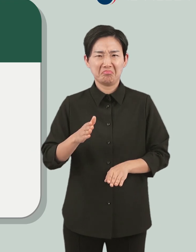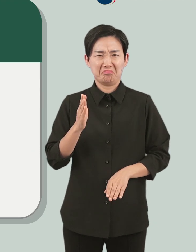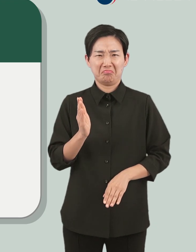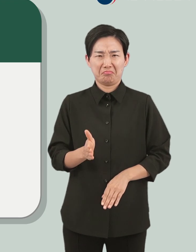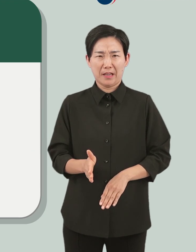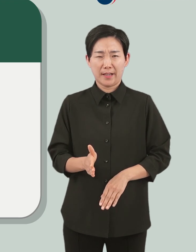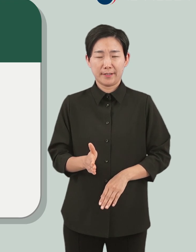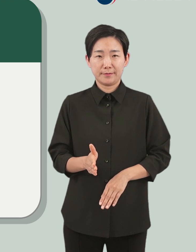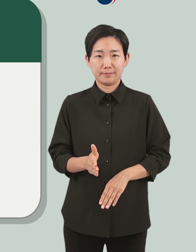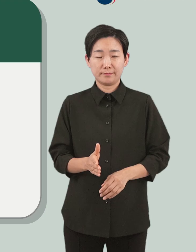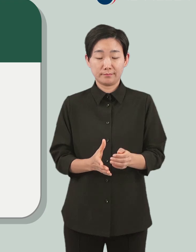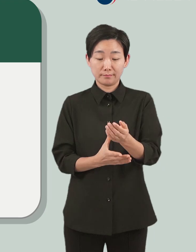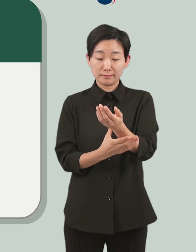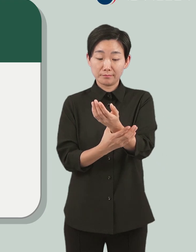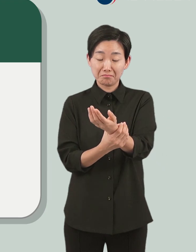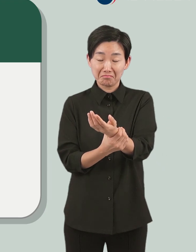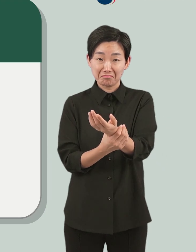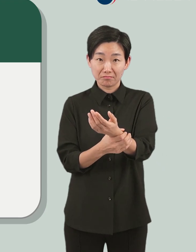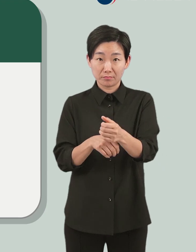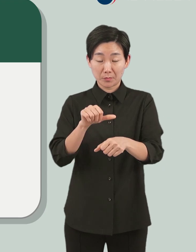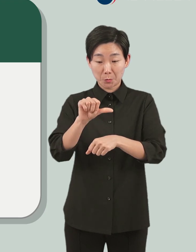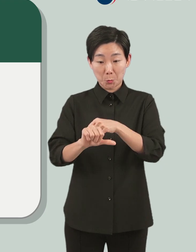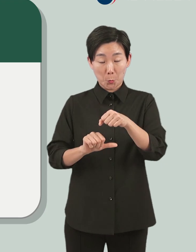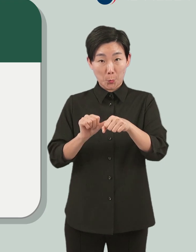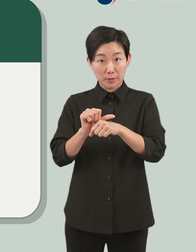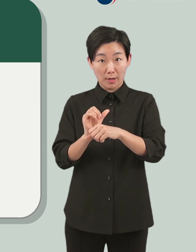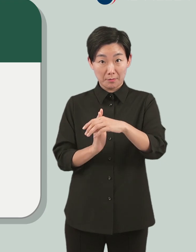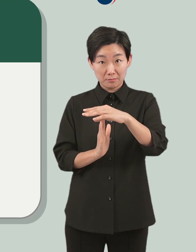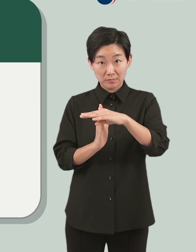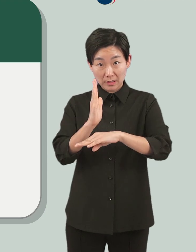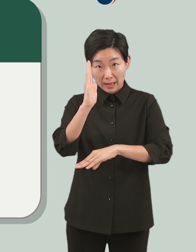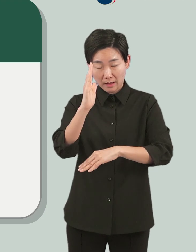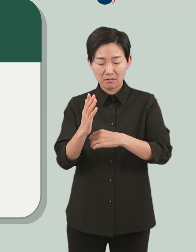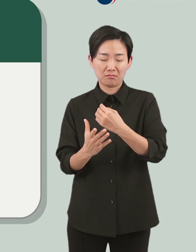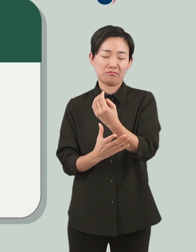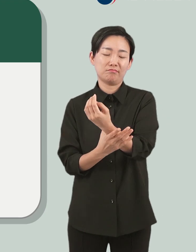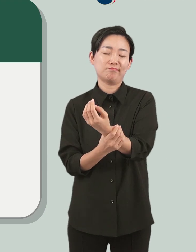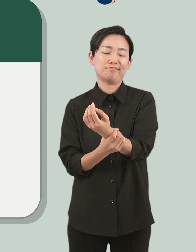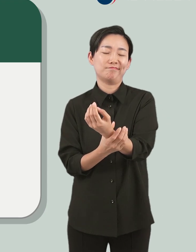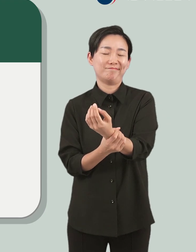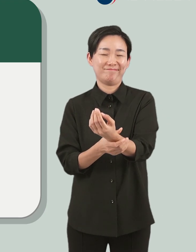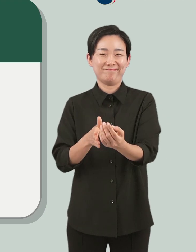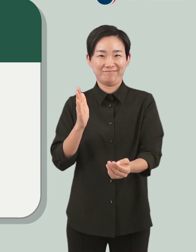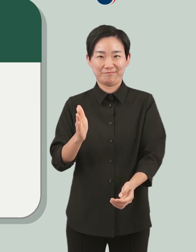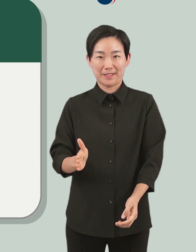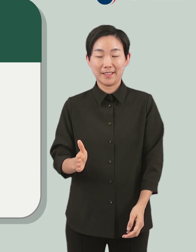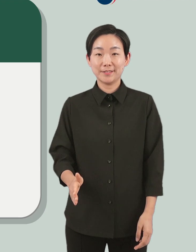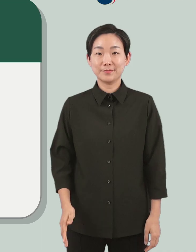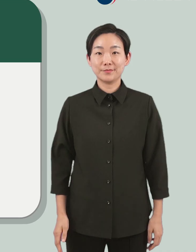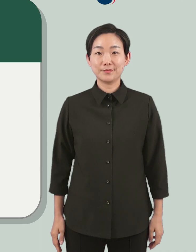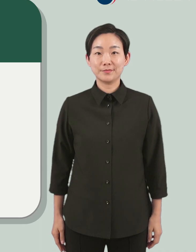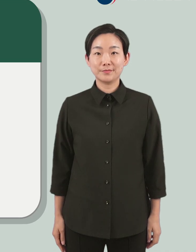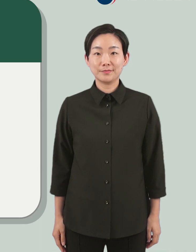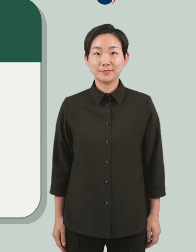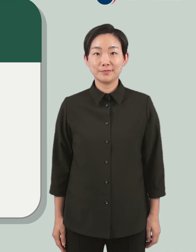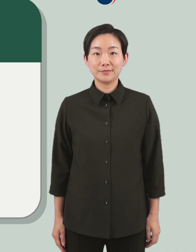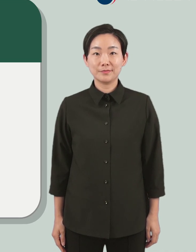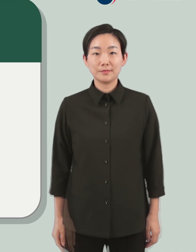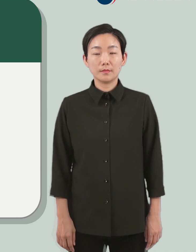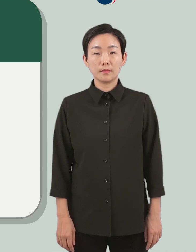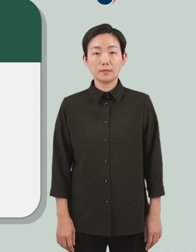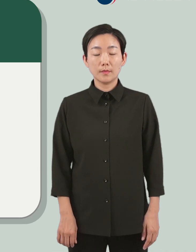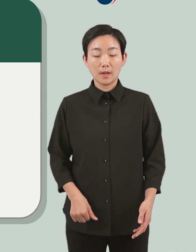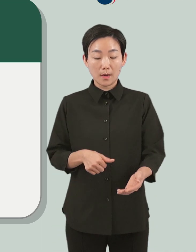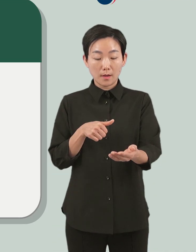손목 커프를 과도하게 구기지 않습니다. 사용 연수 5년이 지나면 사용하지 않습니다.